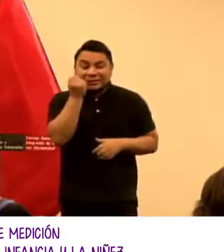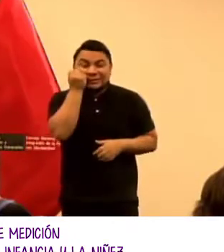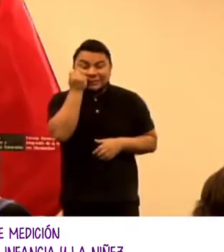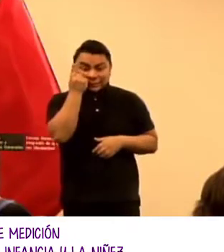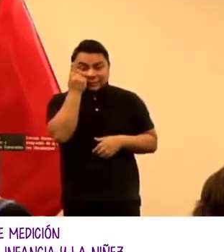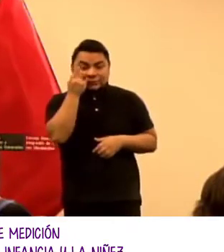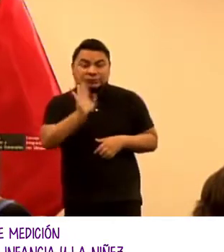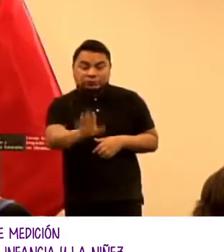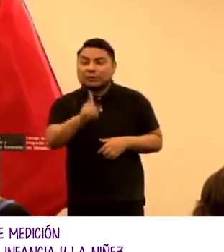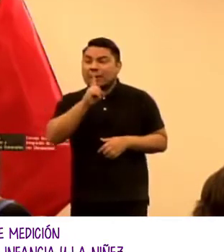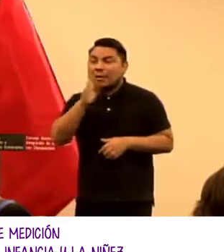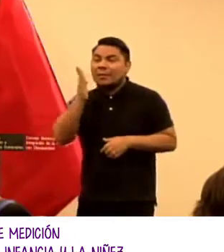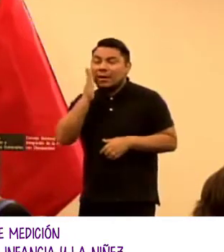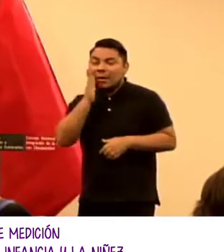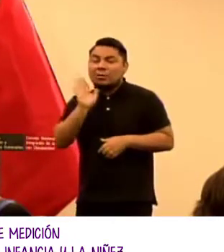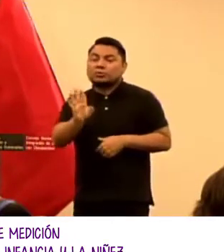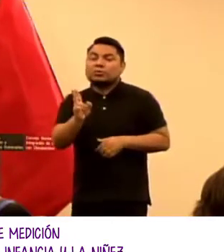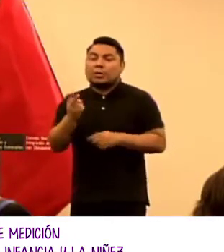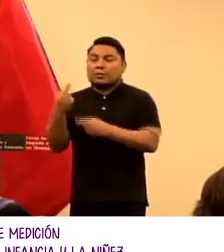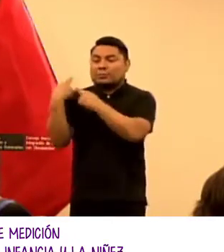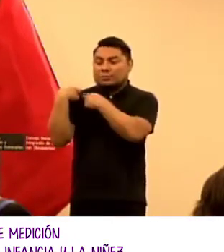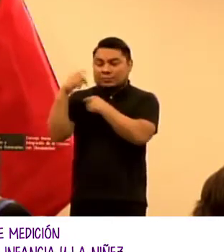entender a su padre, madre o su cuidador